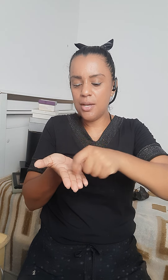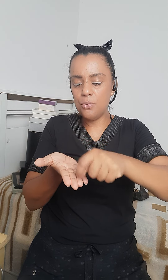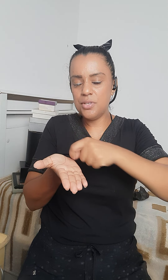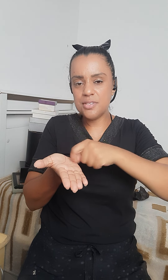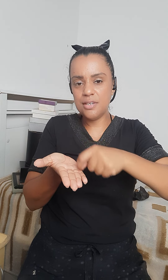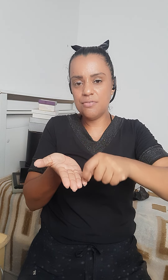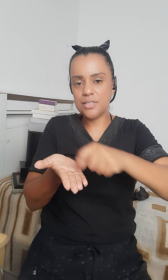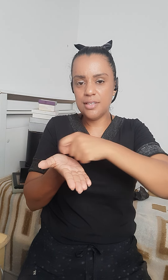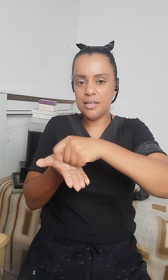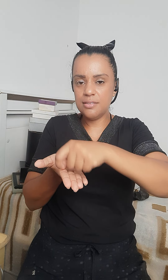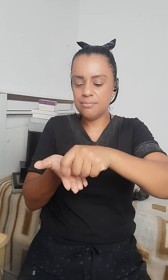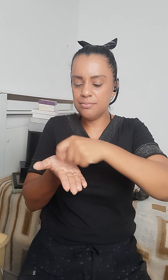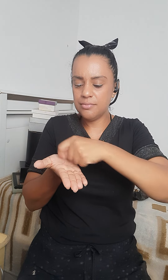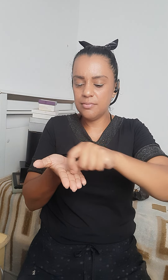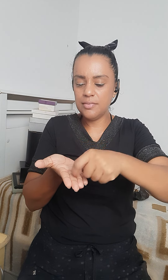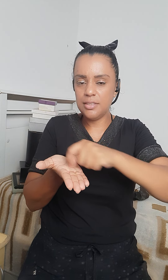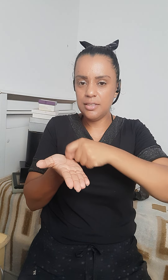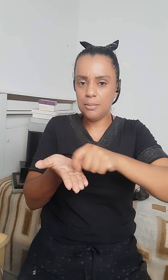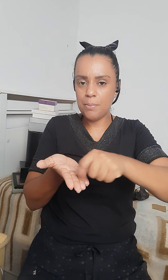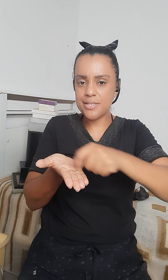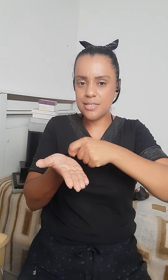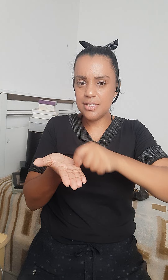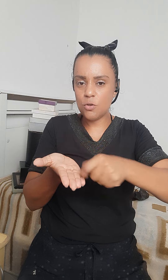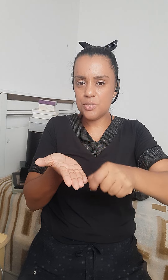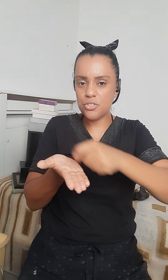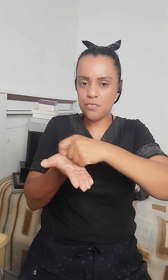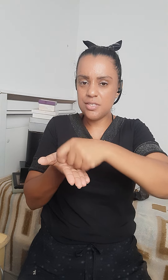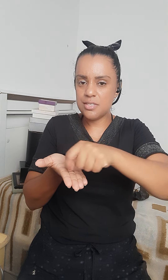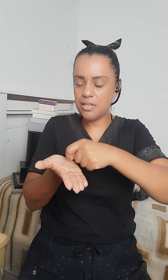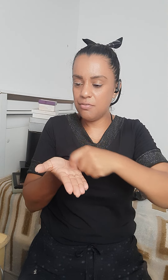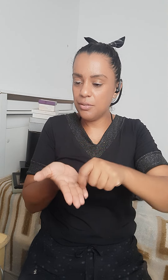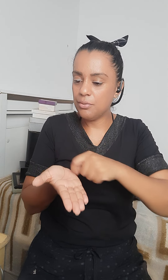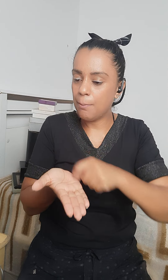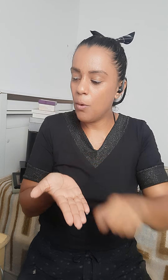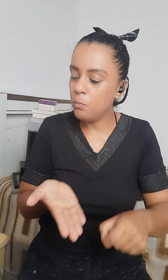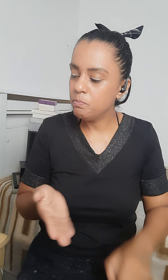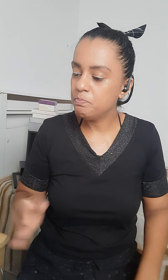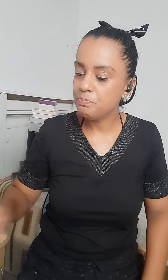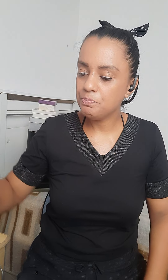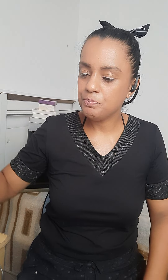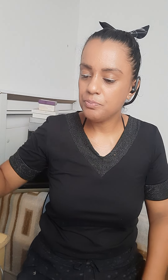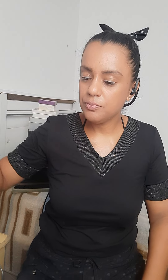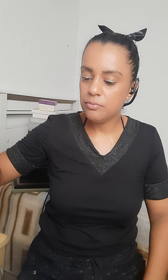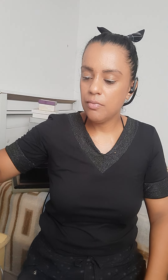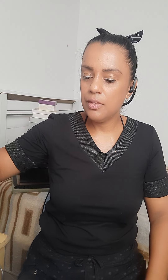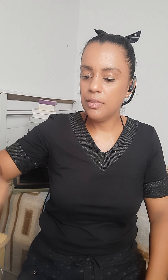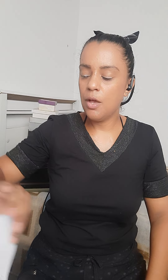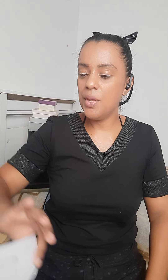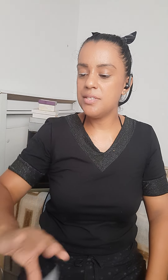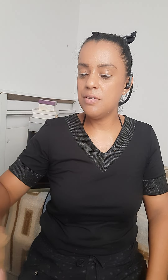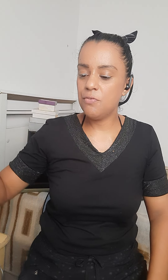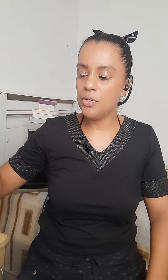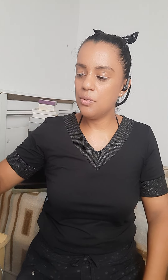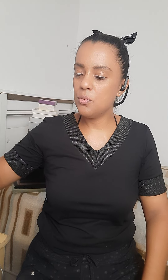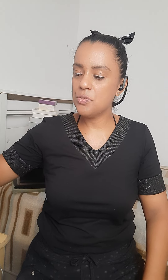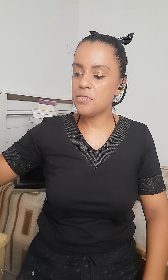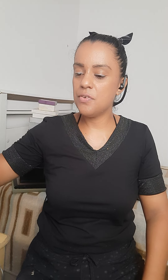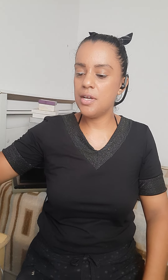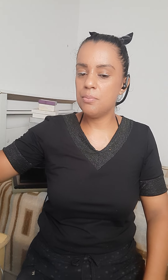Verbo escrever, tá? E passa assim, como se estivesse escrevendo, tá bom? Então, esses foram os verbos